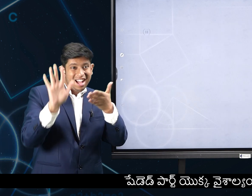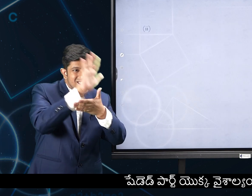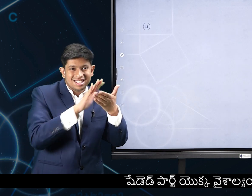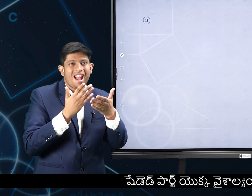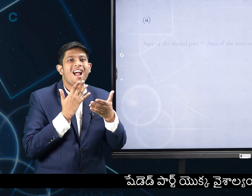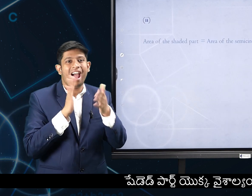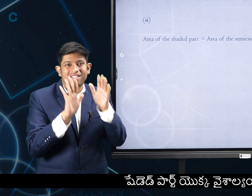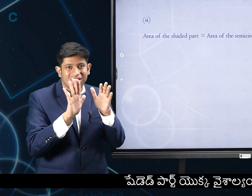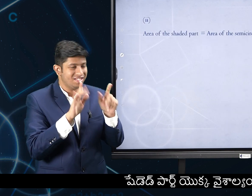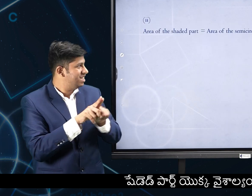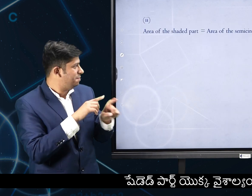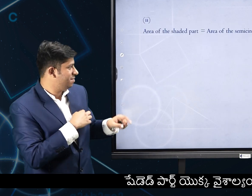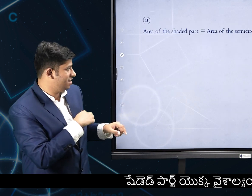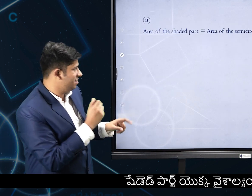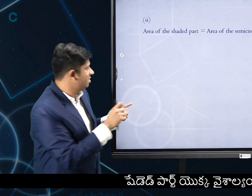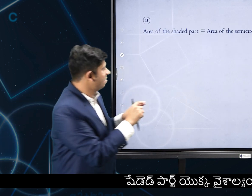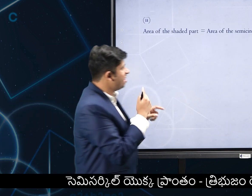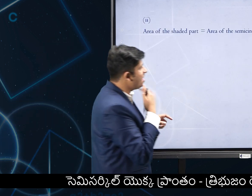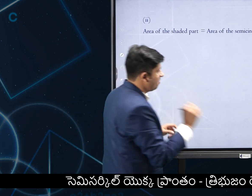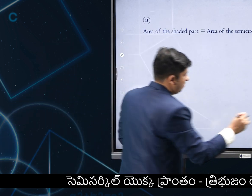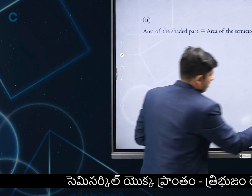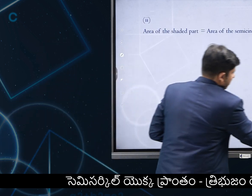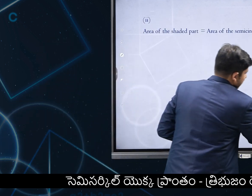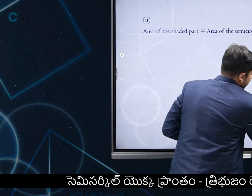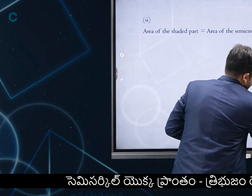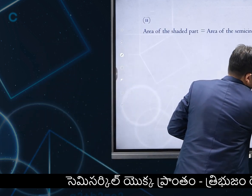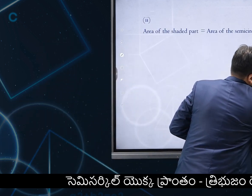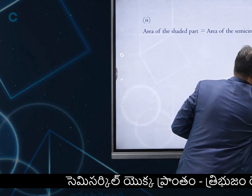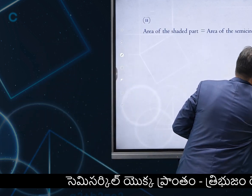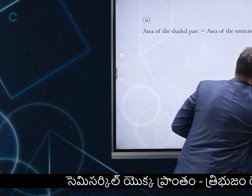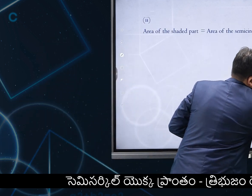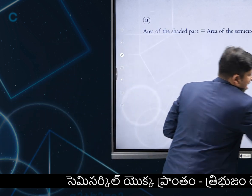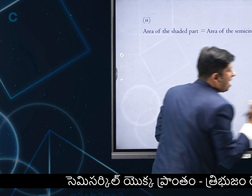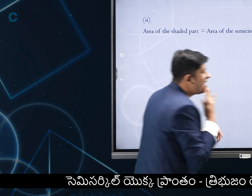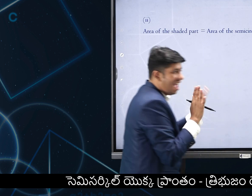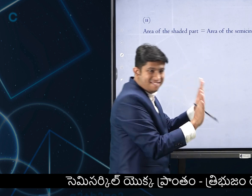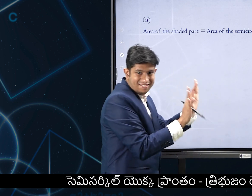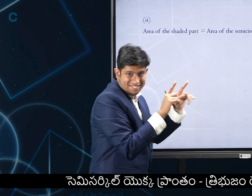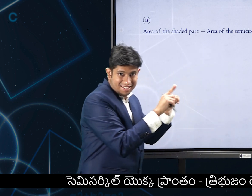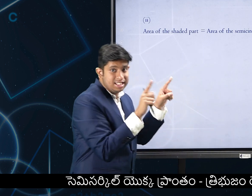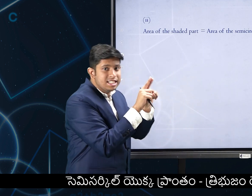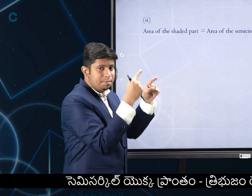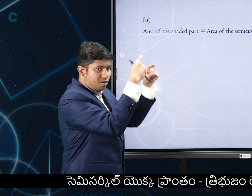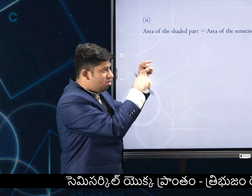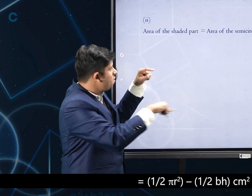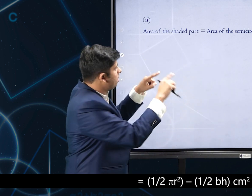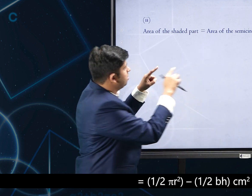షేడెడ్ పార్ట్ యొక్క వైశాల్యం = సెమీ సర్కిల్ యొక్క ప్రాంతం మైనస్ త్రిభుజం యొక్క ప్రాంతం.